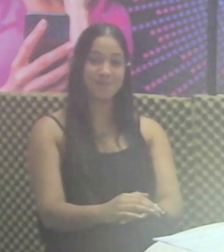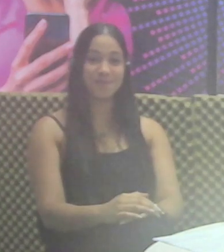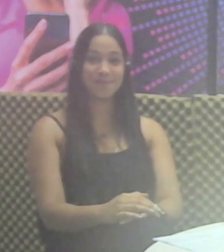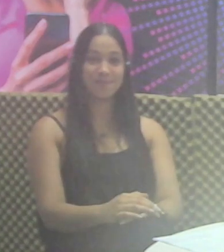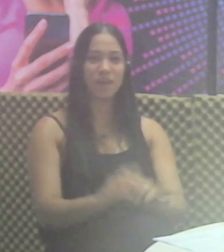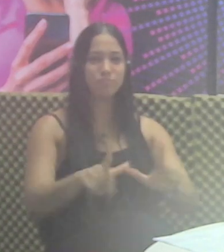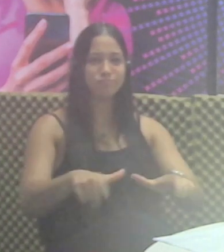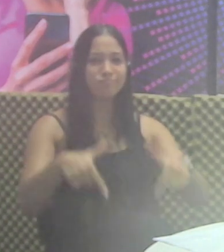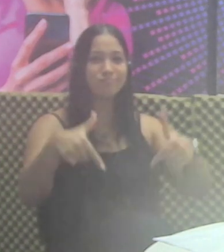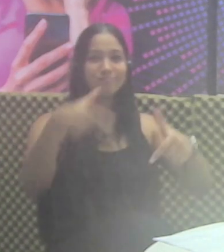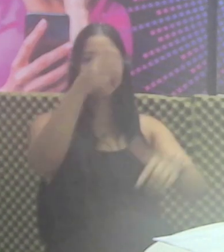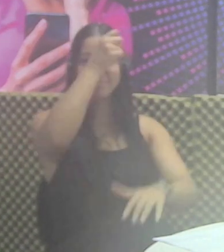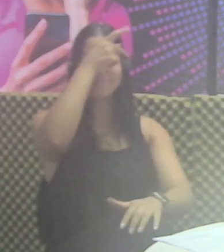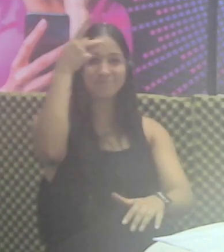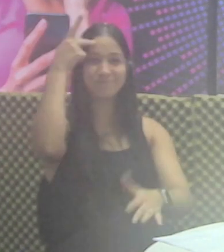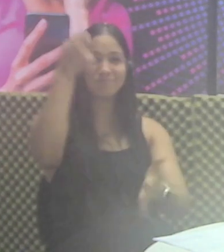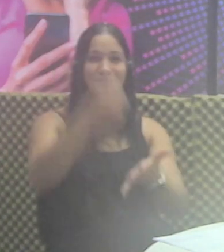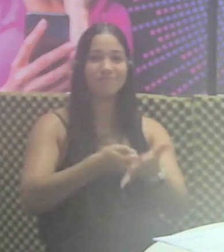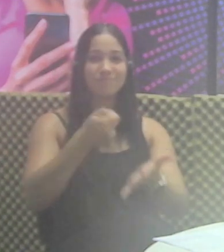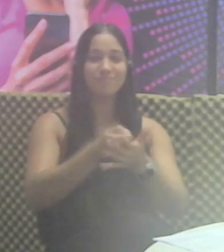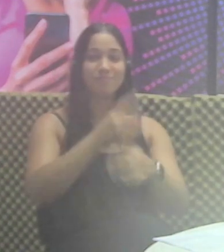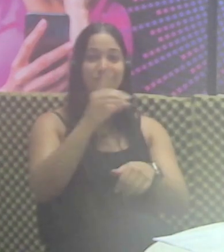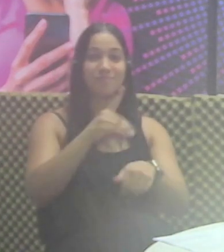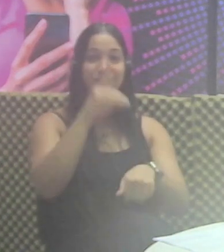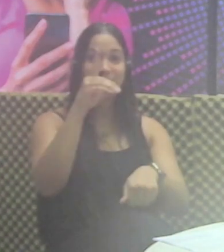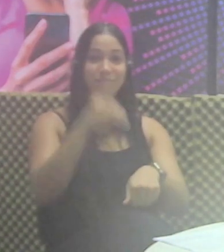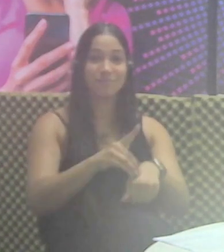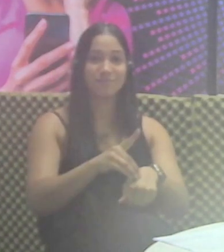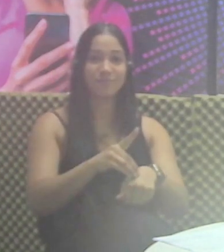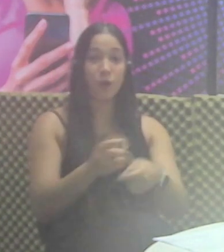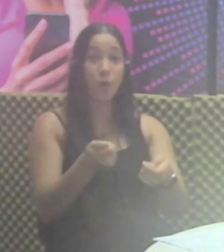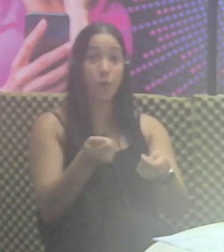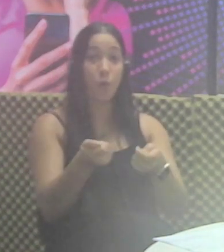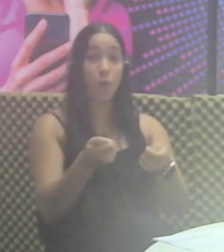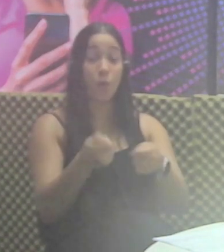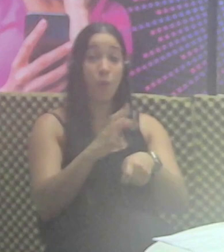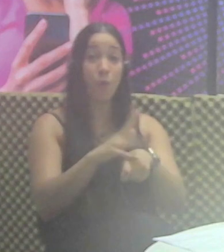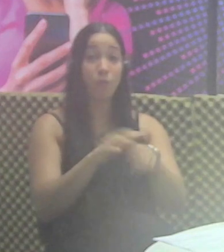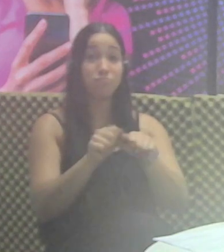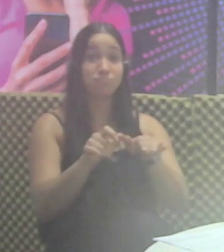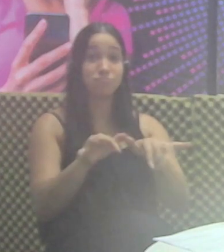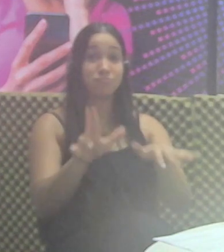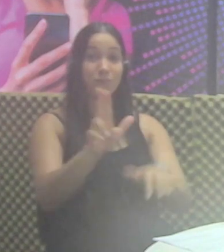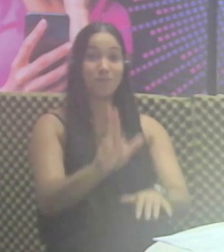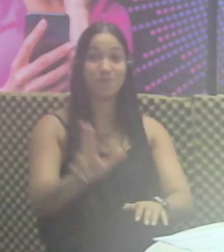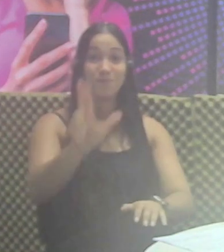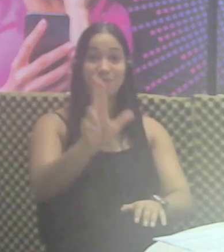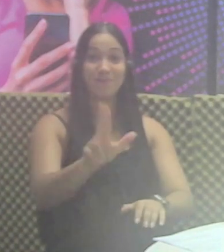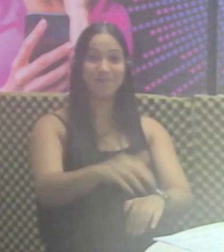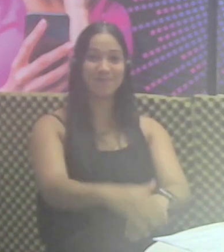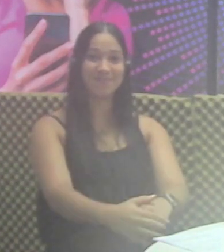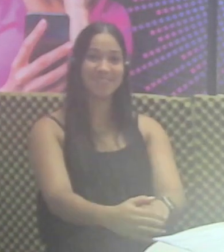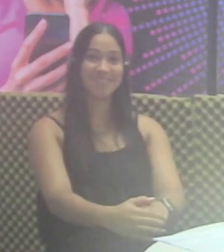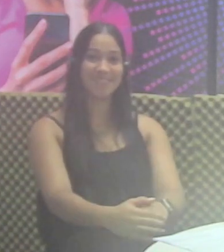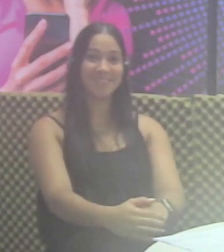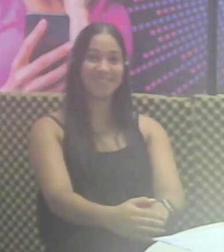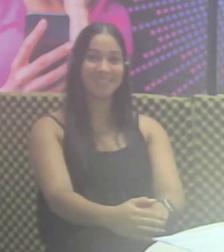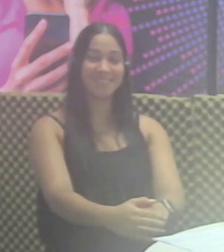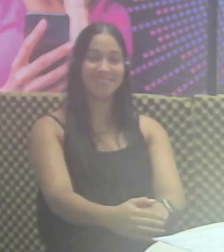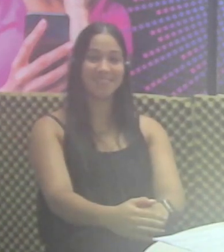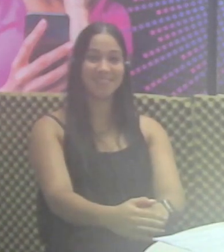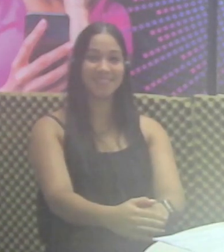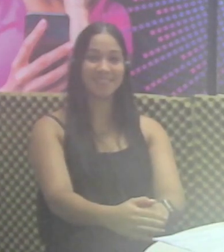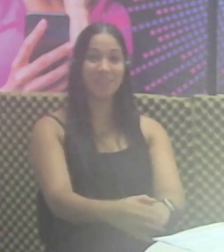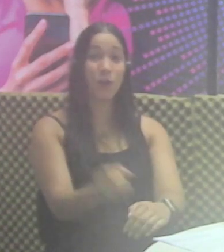Ações da Prefeitura no combate ao mosquito Aedes resultam no controle da incidência da dengue em Uberlândia.